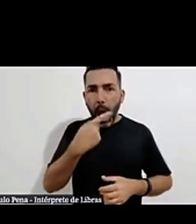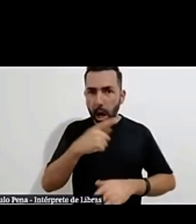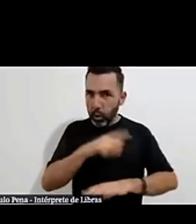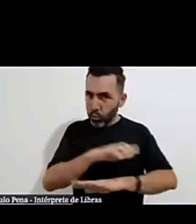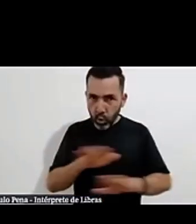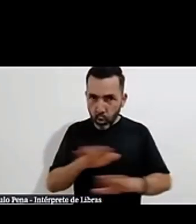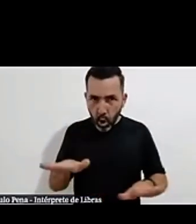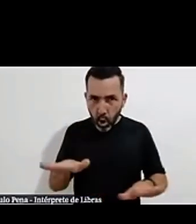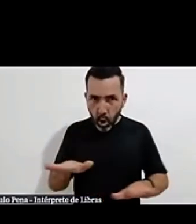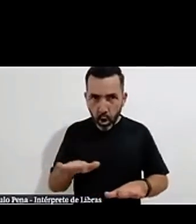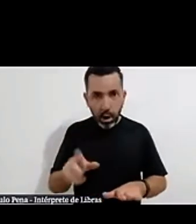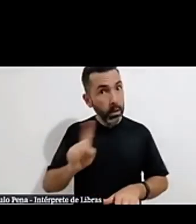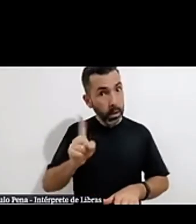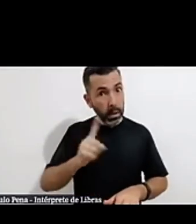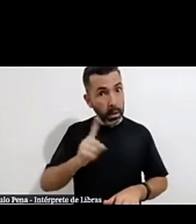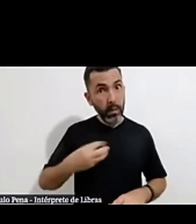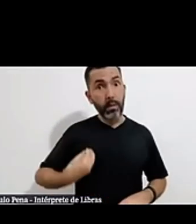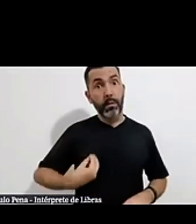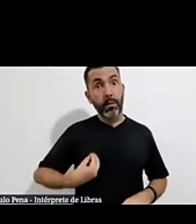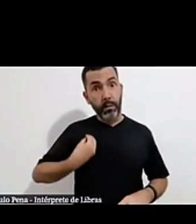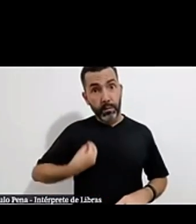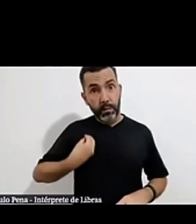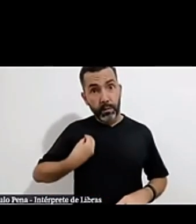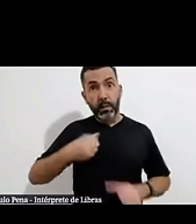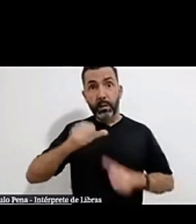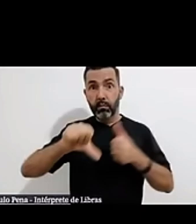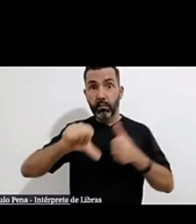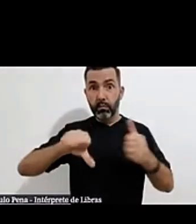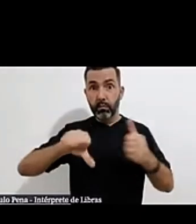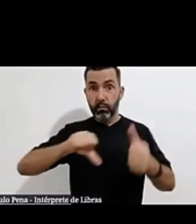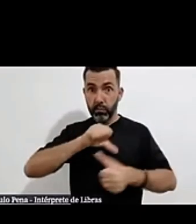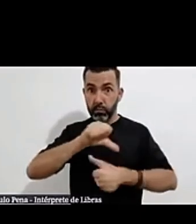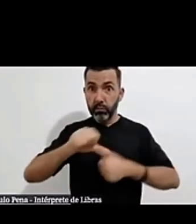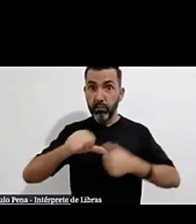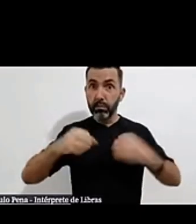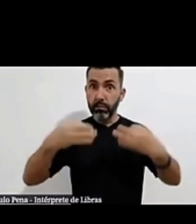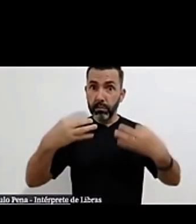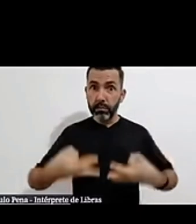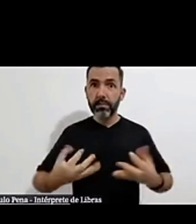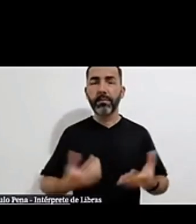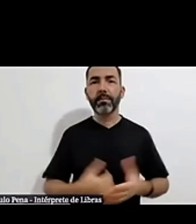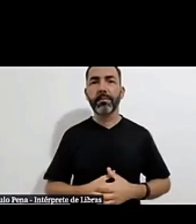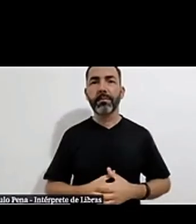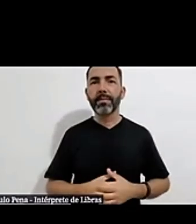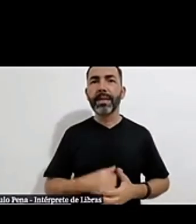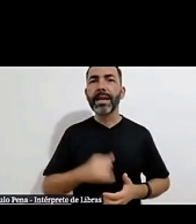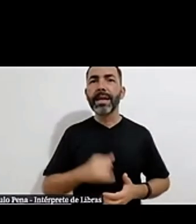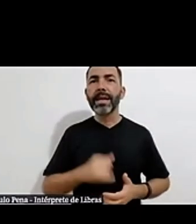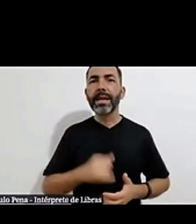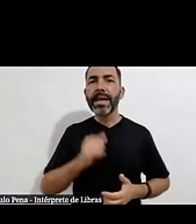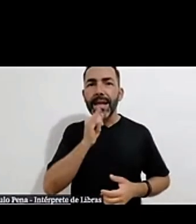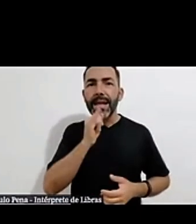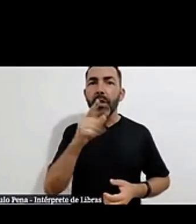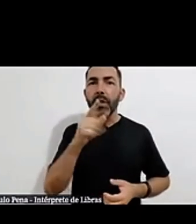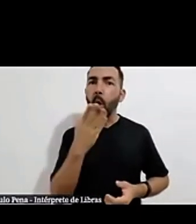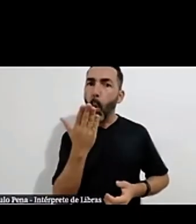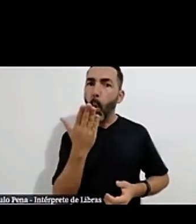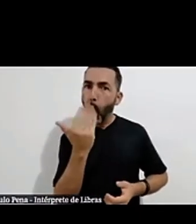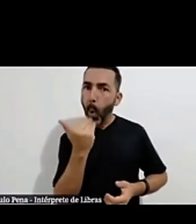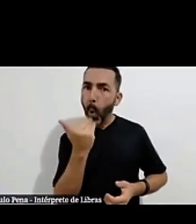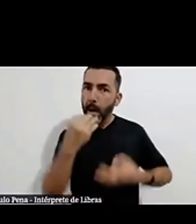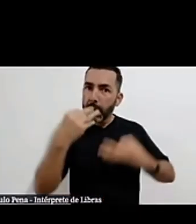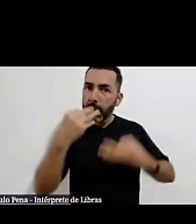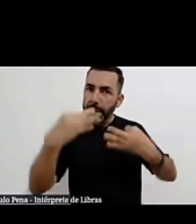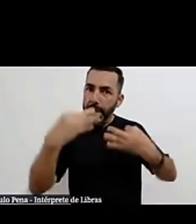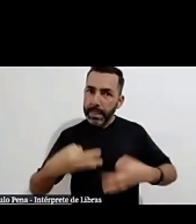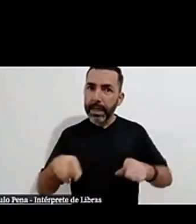nos seus hábitos, no consumo diário, né, da sua alimentação, da sua hidratação. Afinal, se